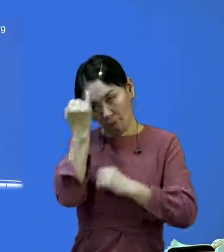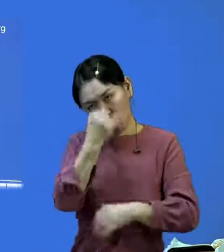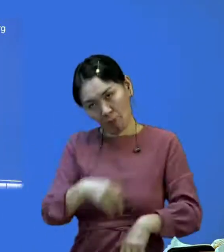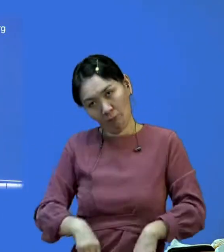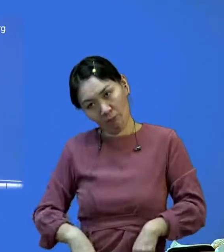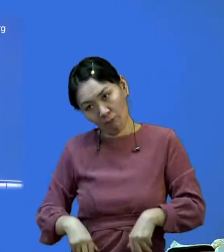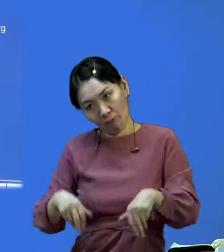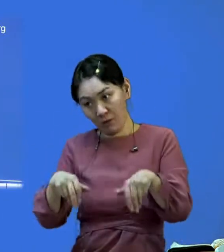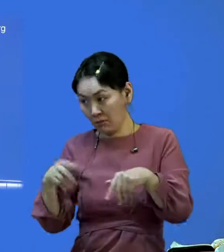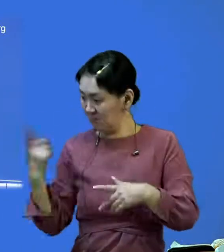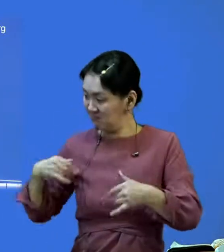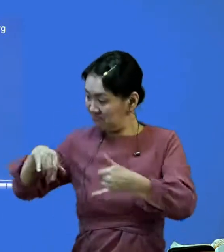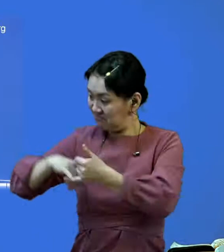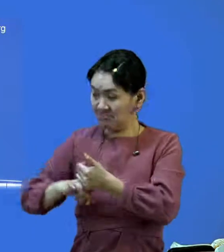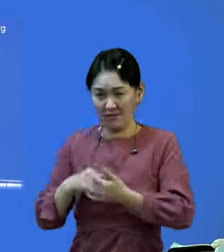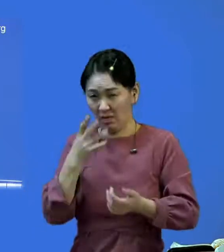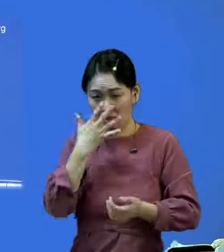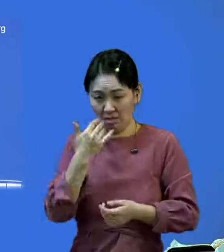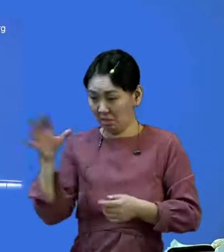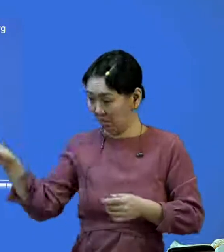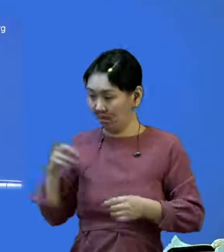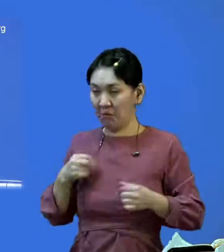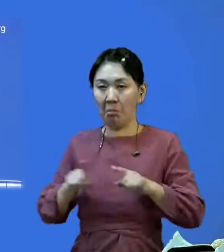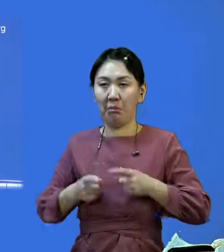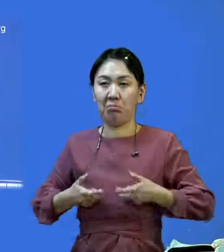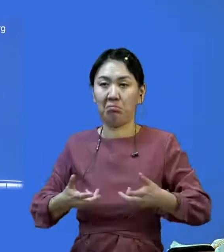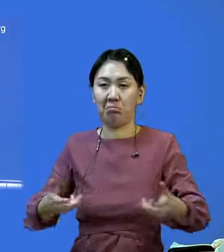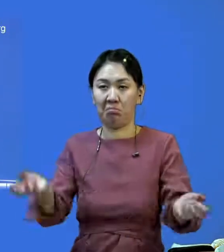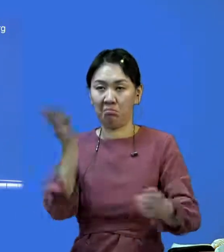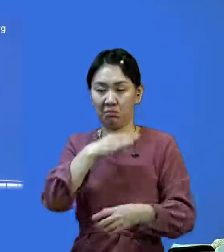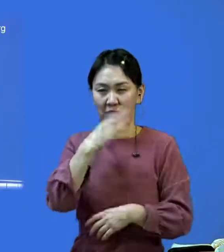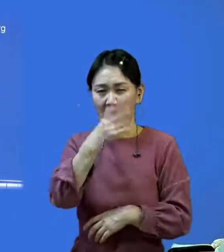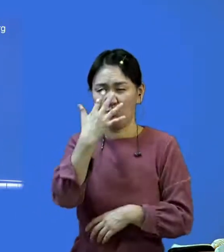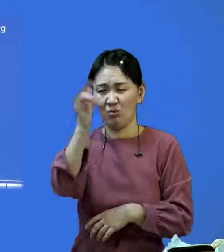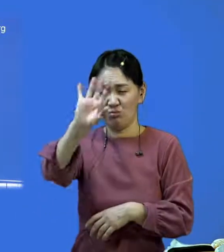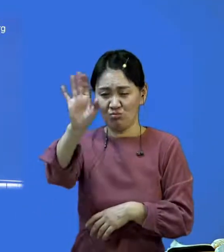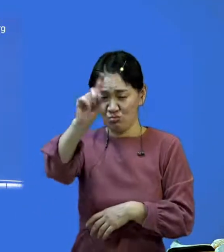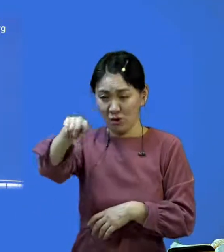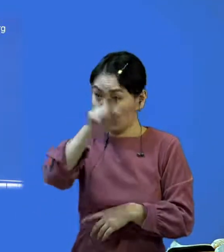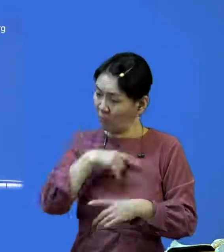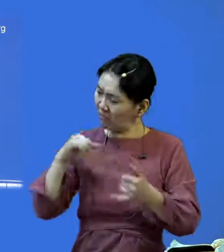Болдгүй маа болохгүй. Муухай өмхийн үнэр гарна. Та бүхэн харж л байхгүй.